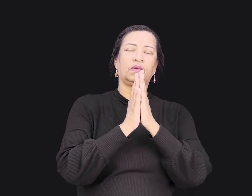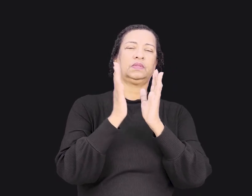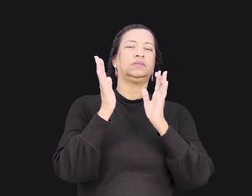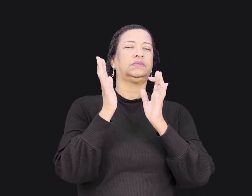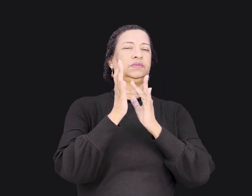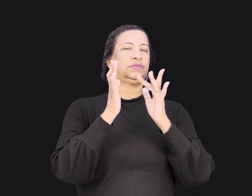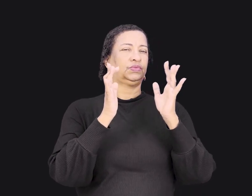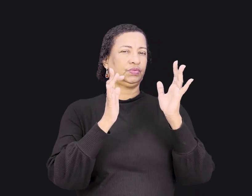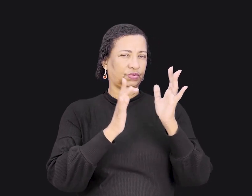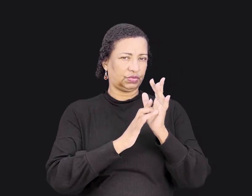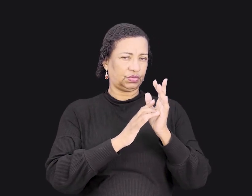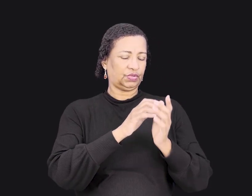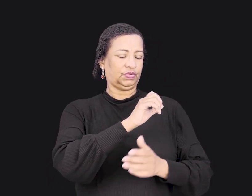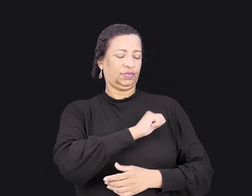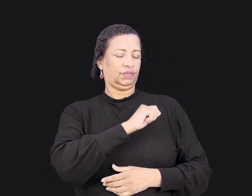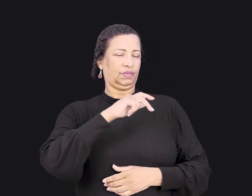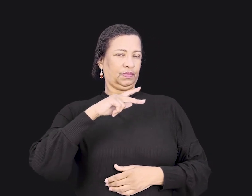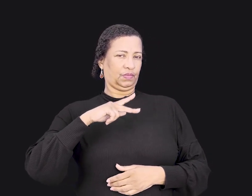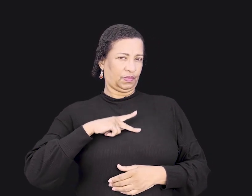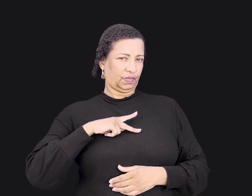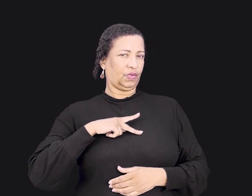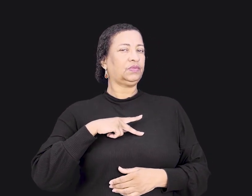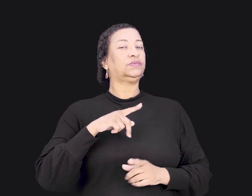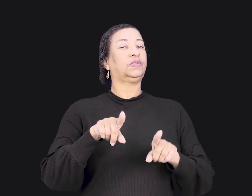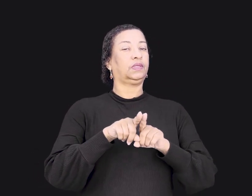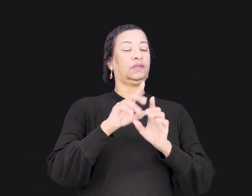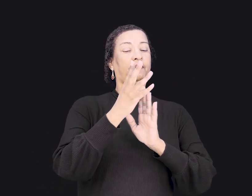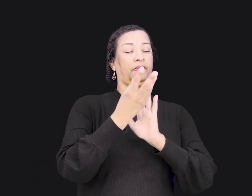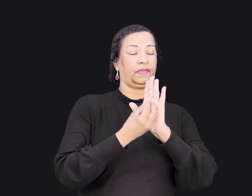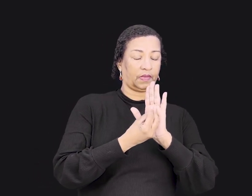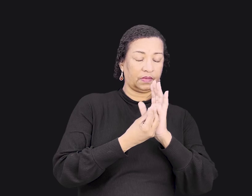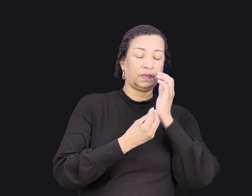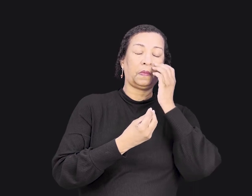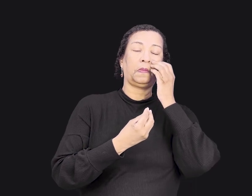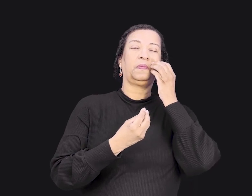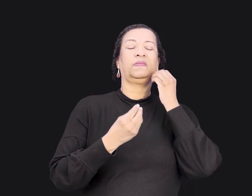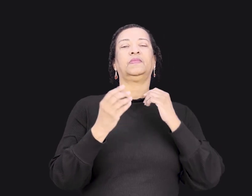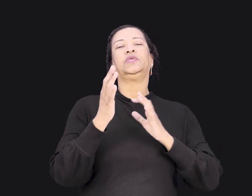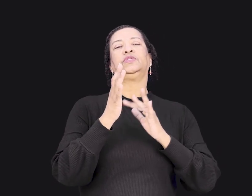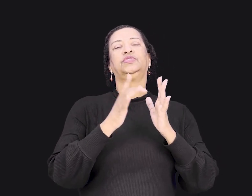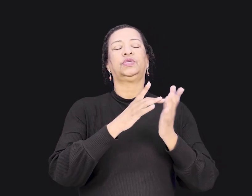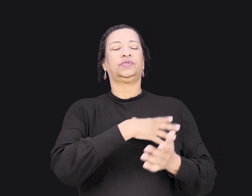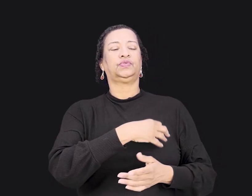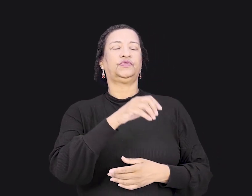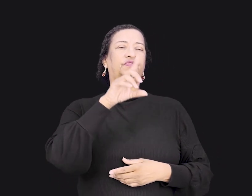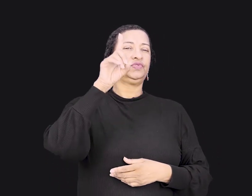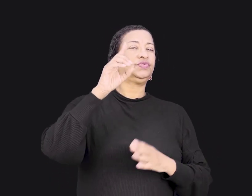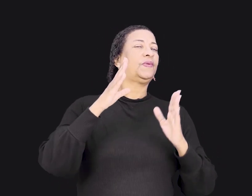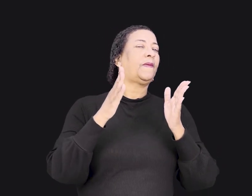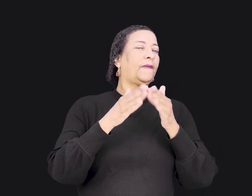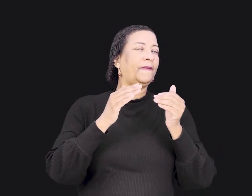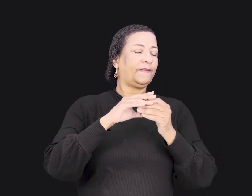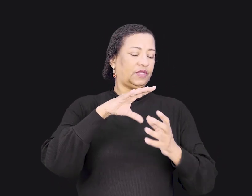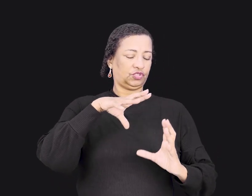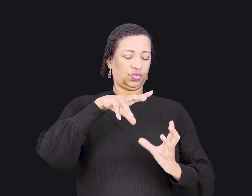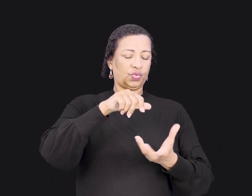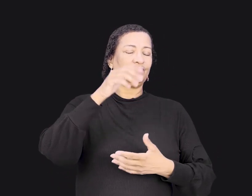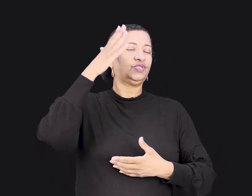Jesus pelos apóstolos e pela igreja? Jesus, o Filho de Deus, pediu que o mundo soubesse que Deus o havia enviado a este